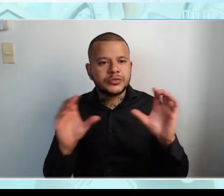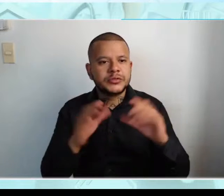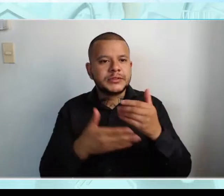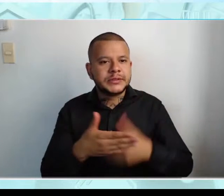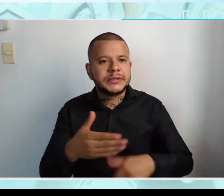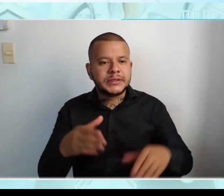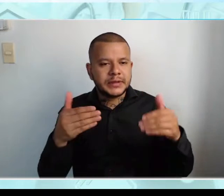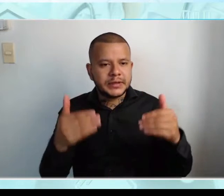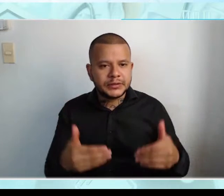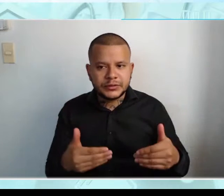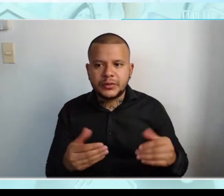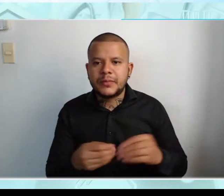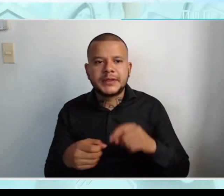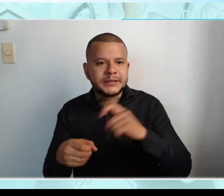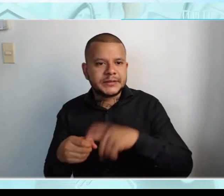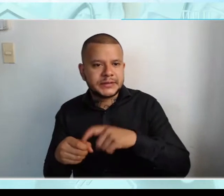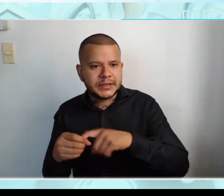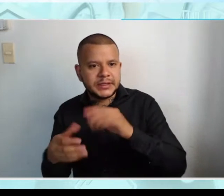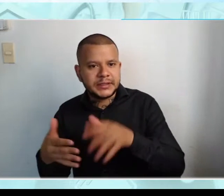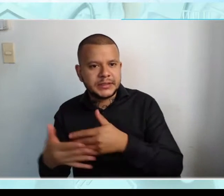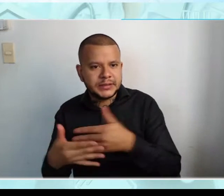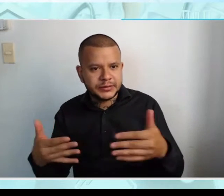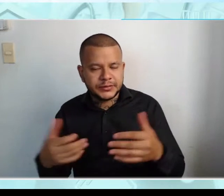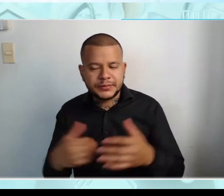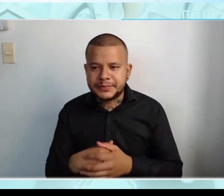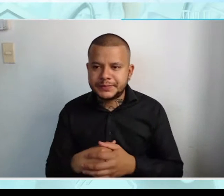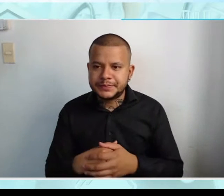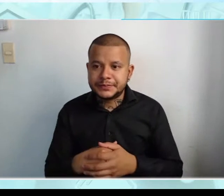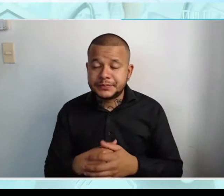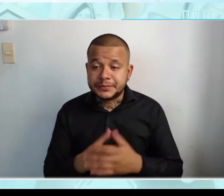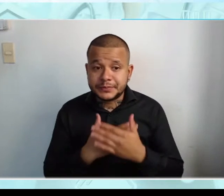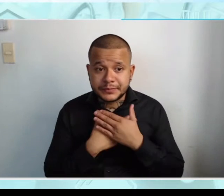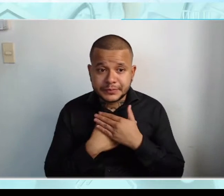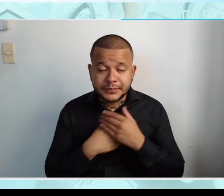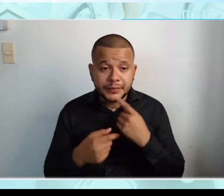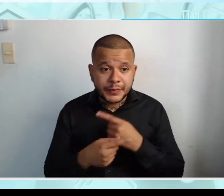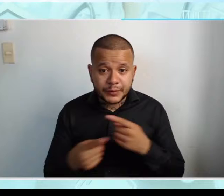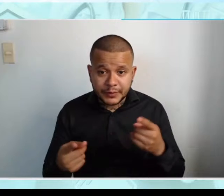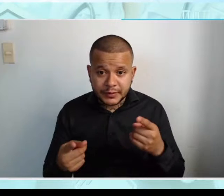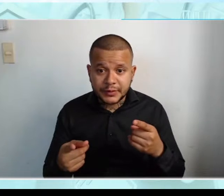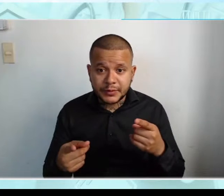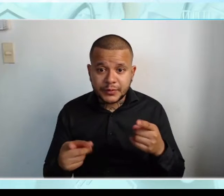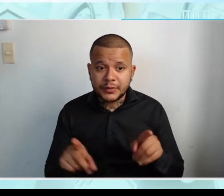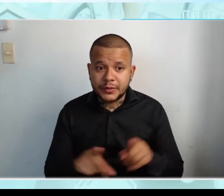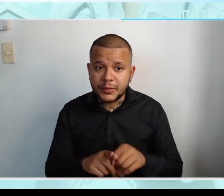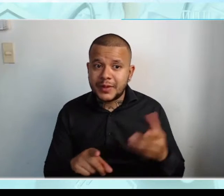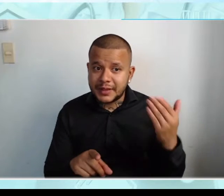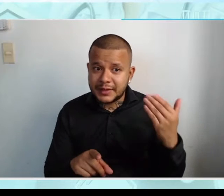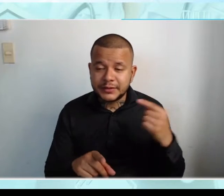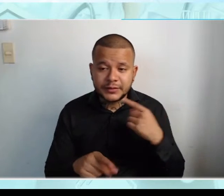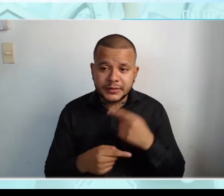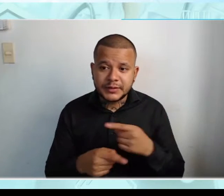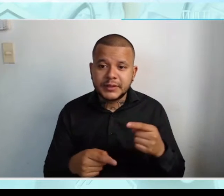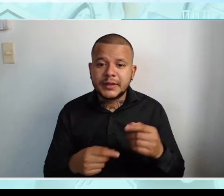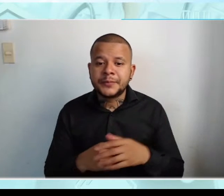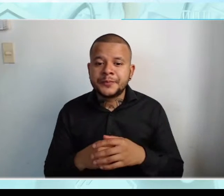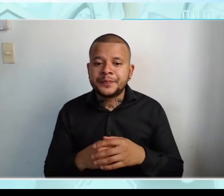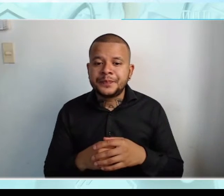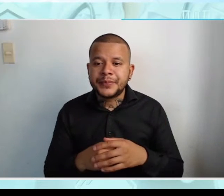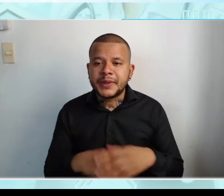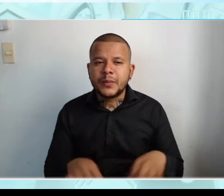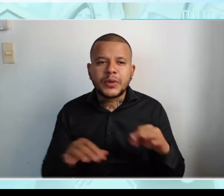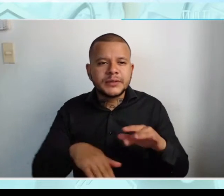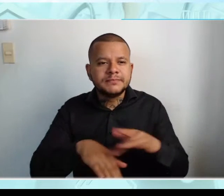certificación, a estar registrados. Yo sí, desde lo personal se lo digo y como se lo manifestaba Yasmín, es muy importante